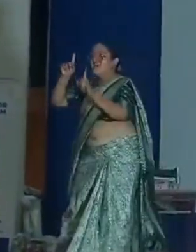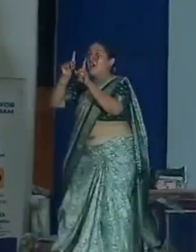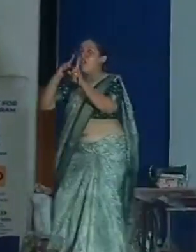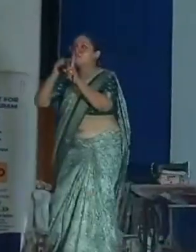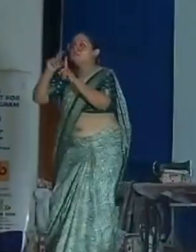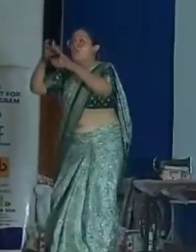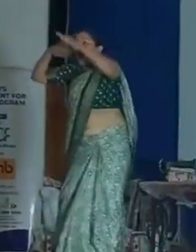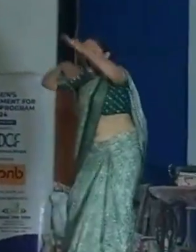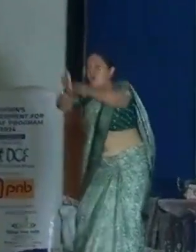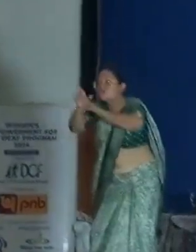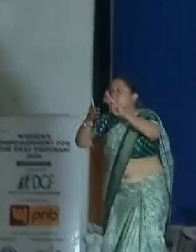यहाँ पे 509 सेक्शन है,